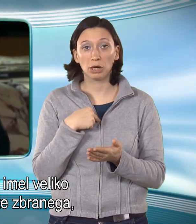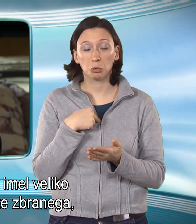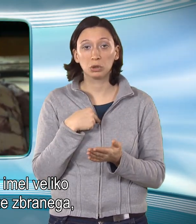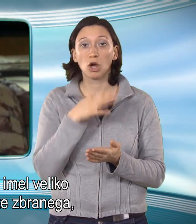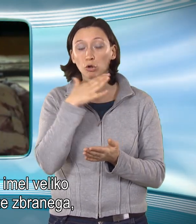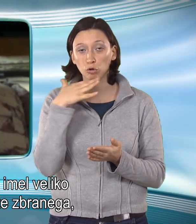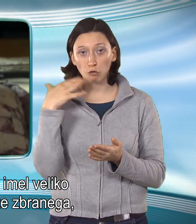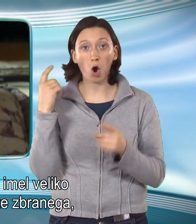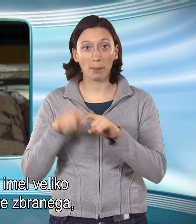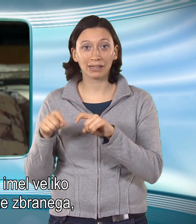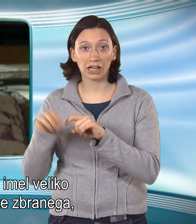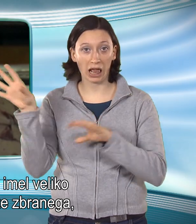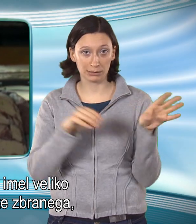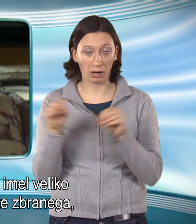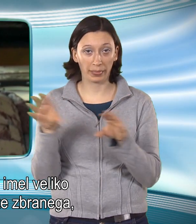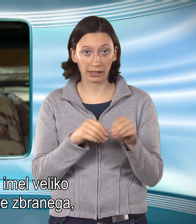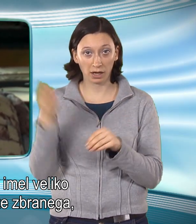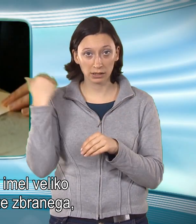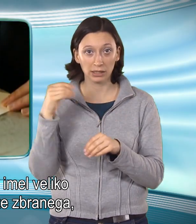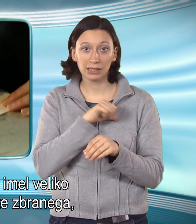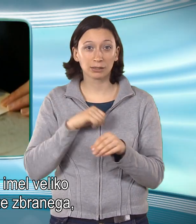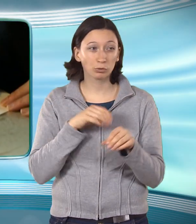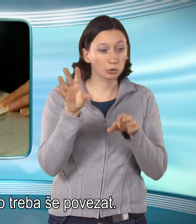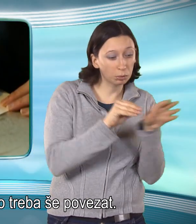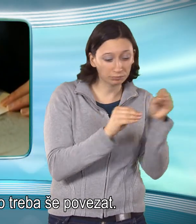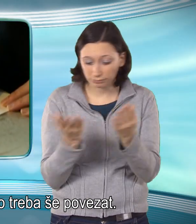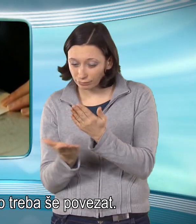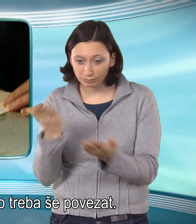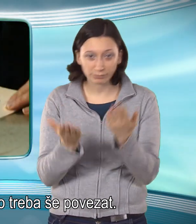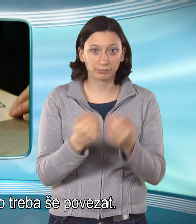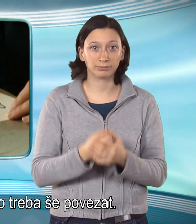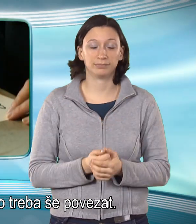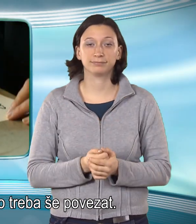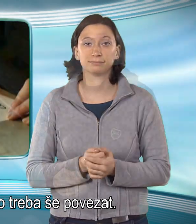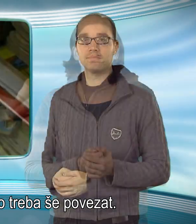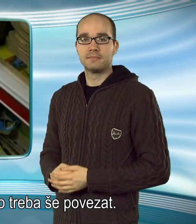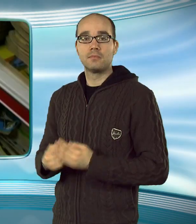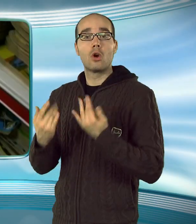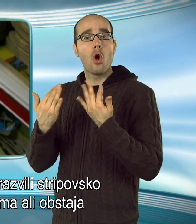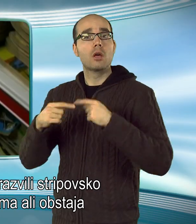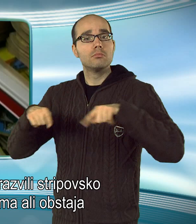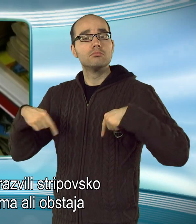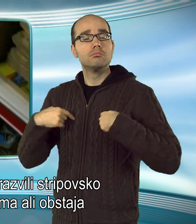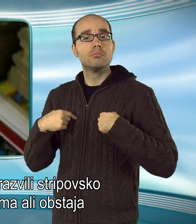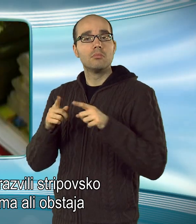njemu že dosti materiala zbranega, sam skupaj ga je bilo treba dati. Koliko pa smo